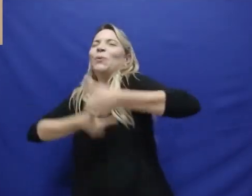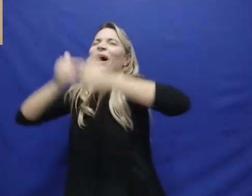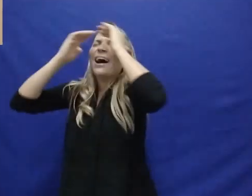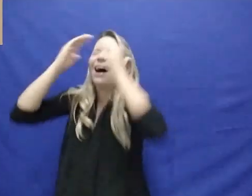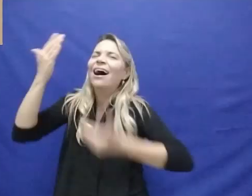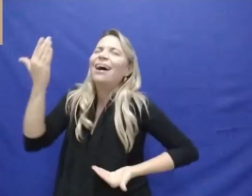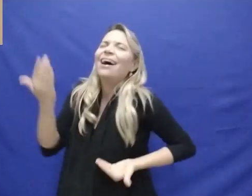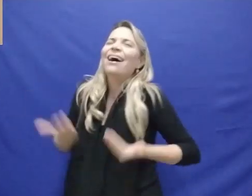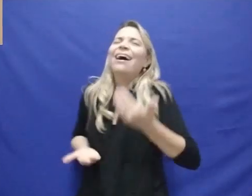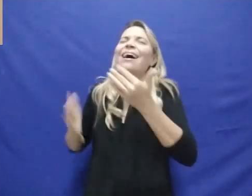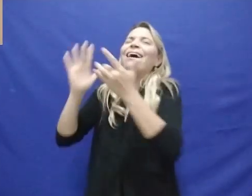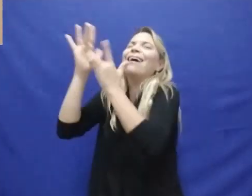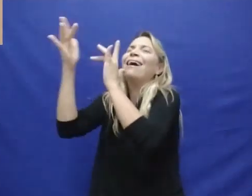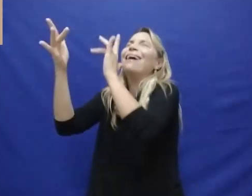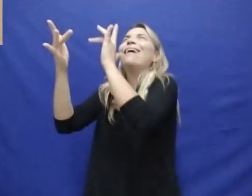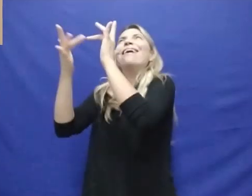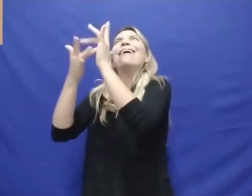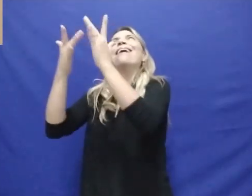Jesus.